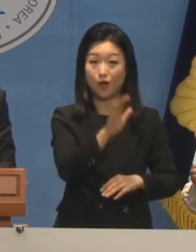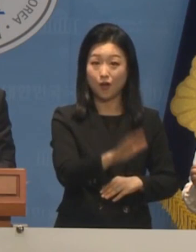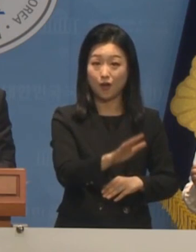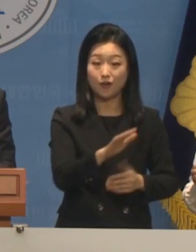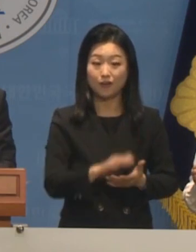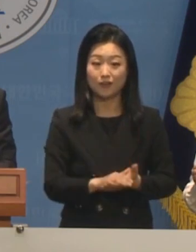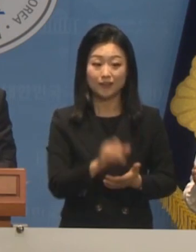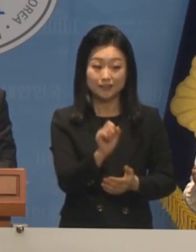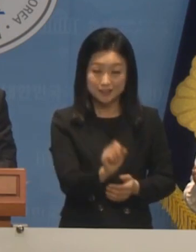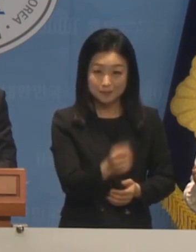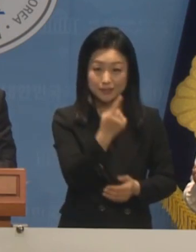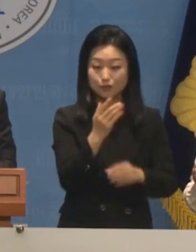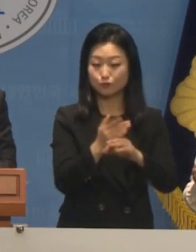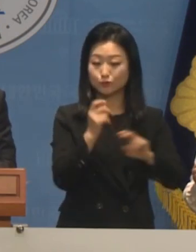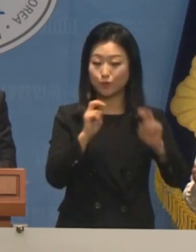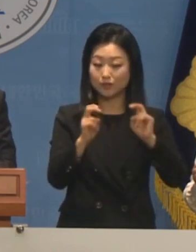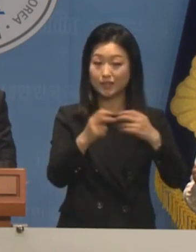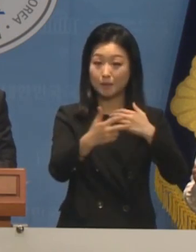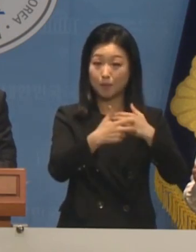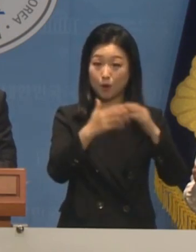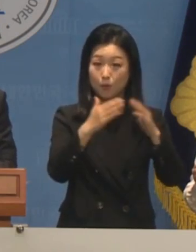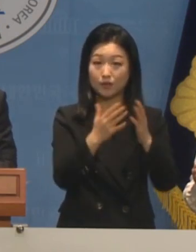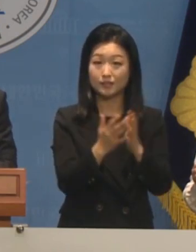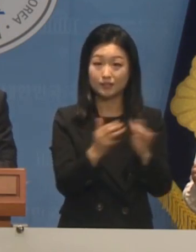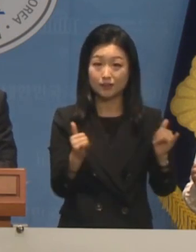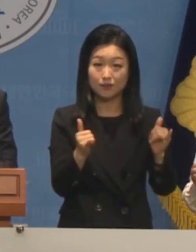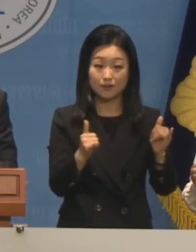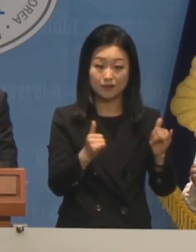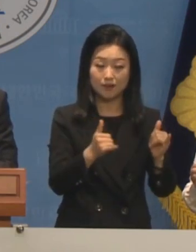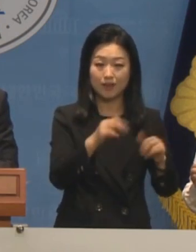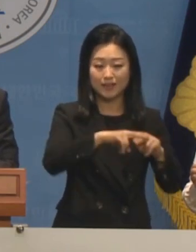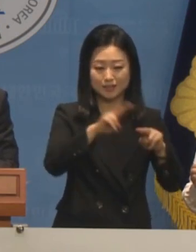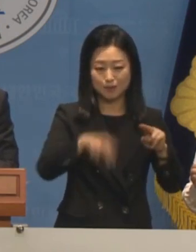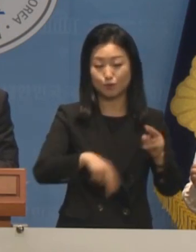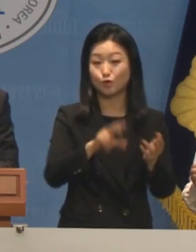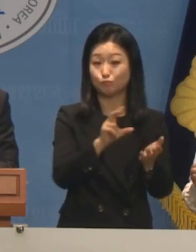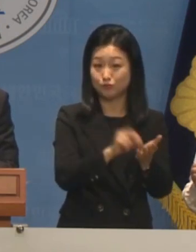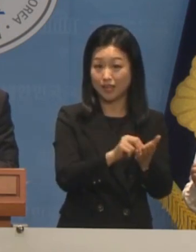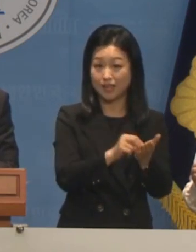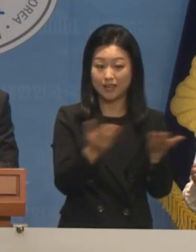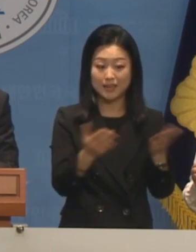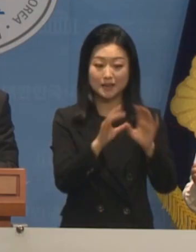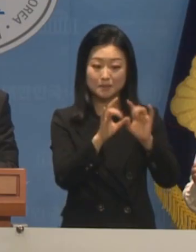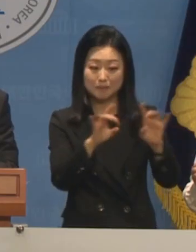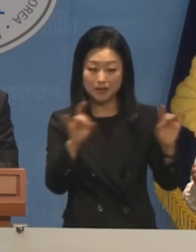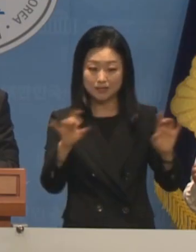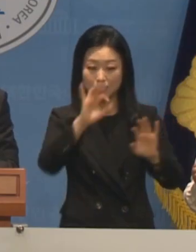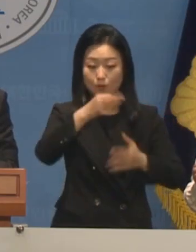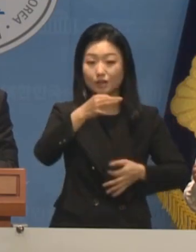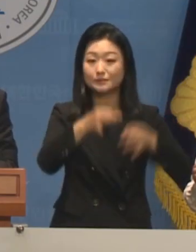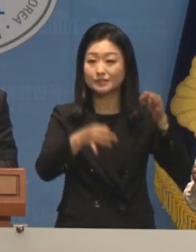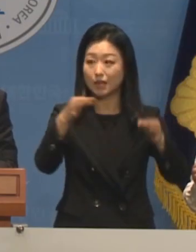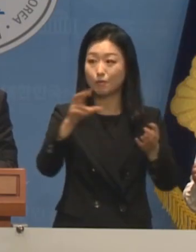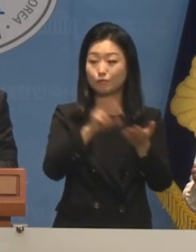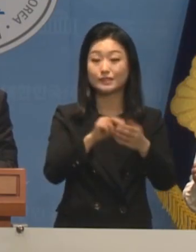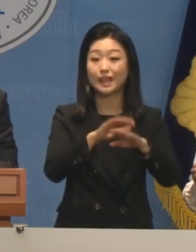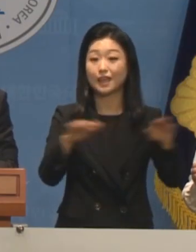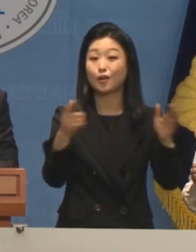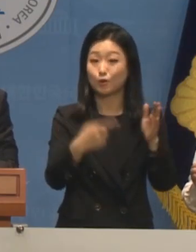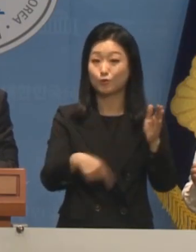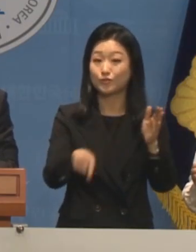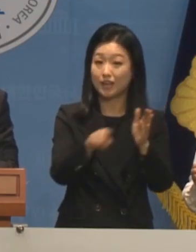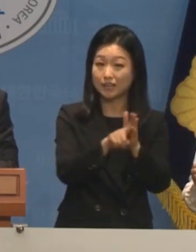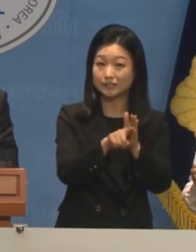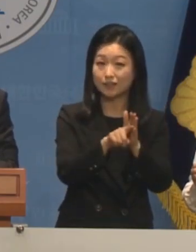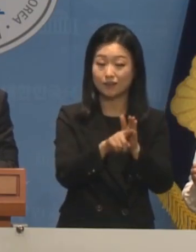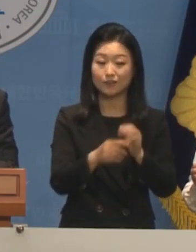그러므로 중소병원 보건의료 인력에 높은 이직률과 직종별 임금격차 등을 위한 해결책으로